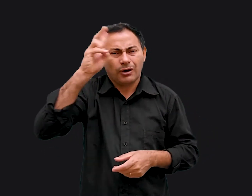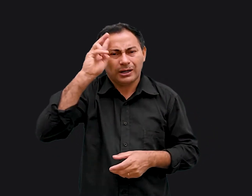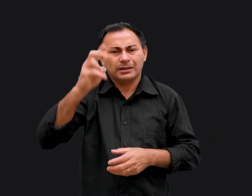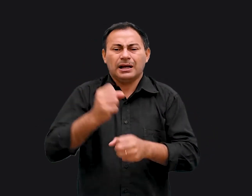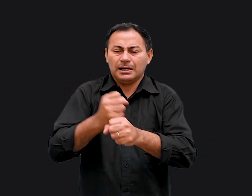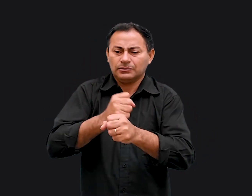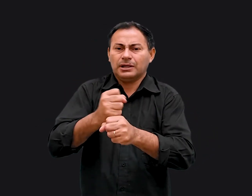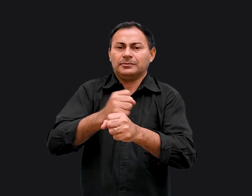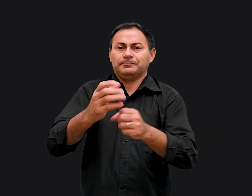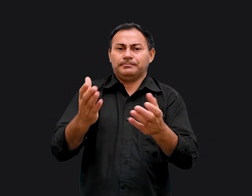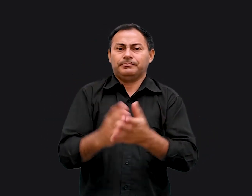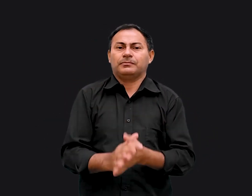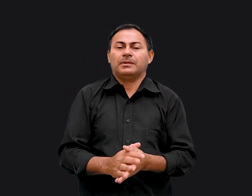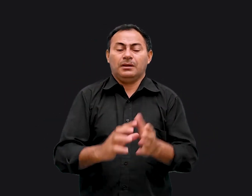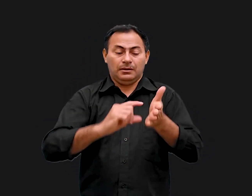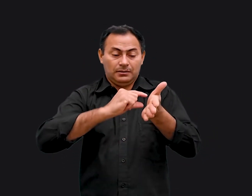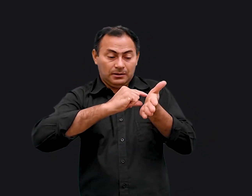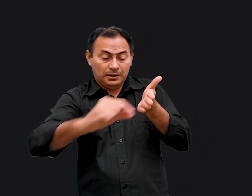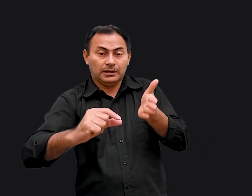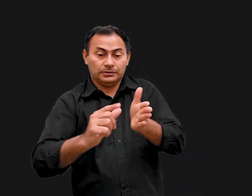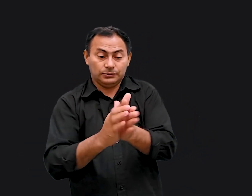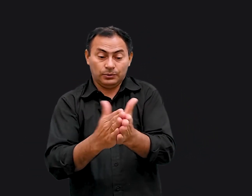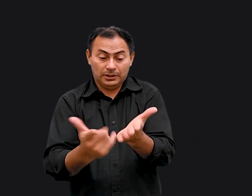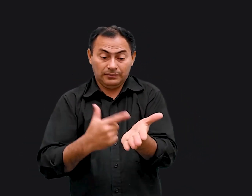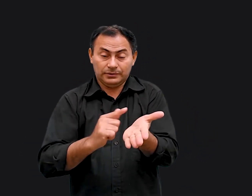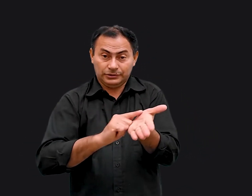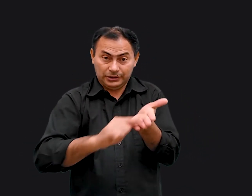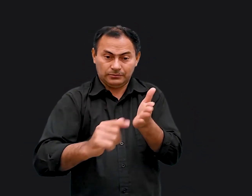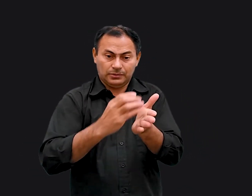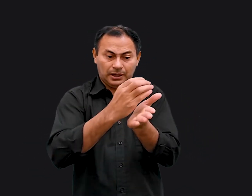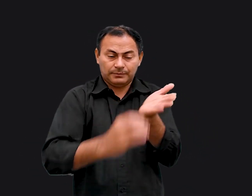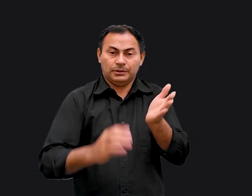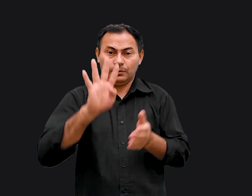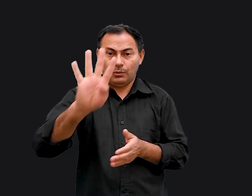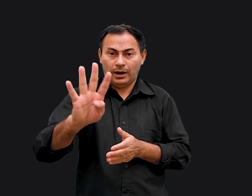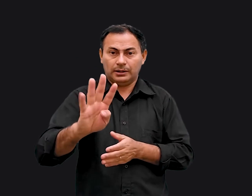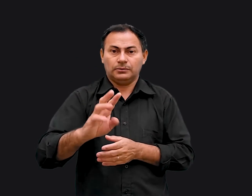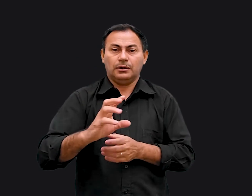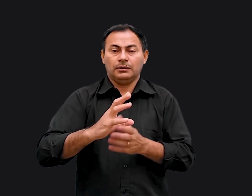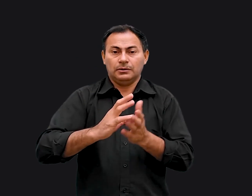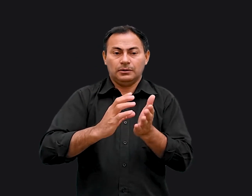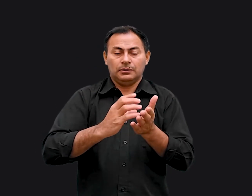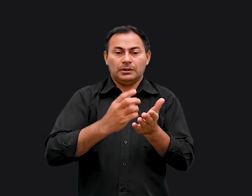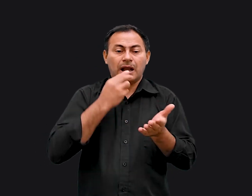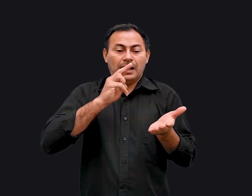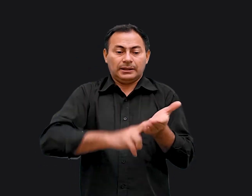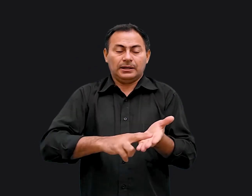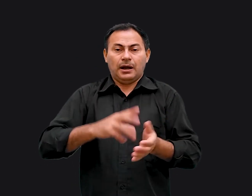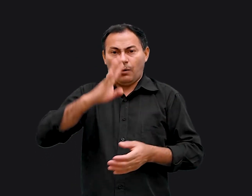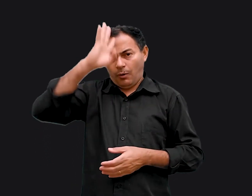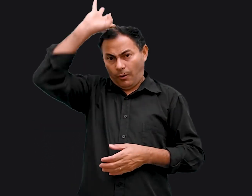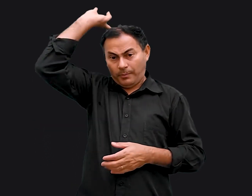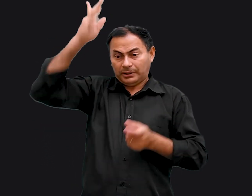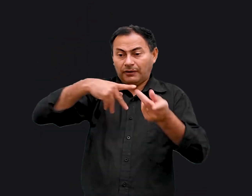e anos. Há um versículo do livro de Gênesis, citado no capítulo 4 de Romanos, que realmente diz tudo sobre